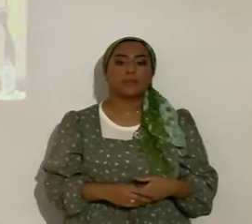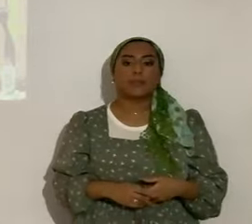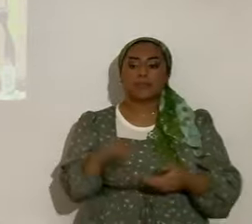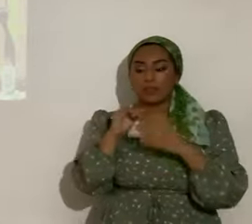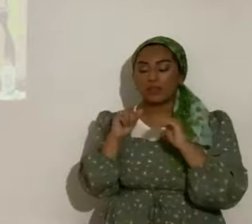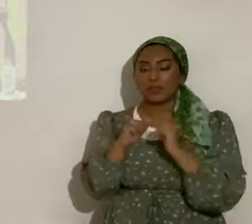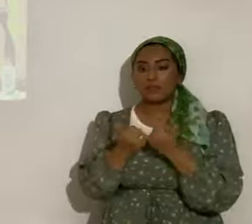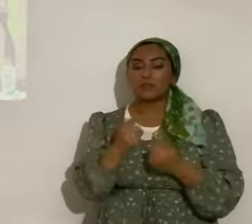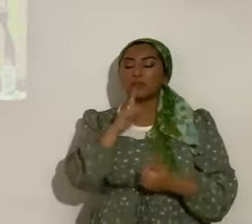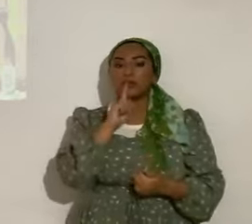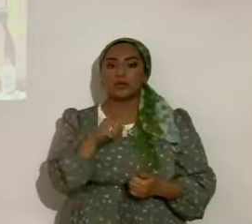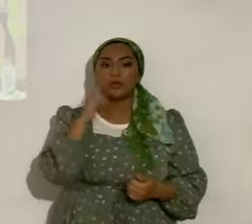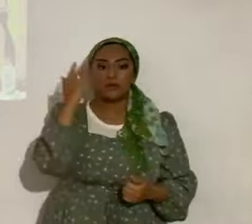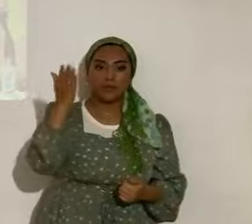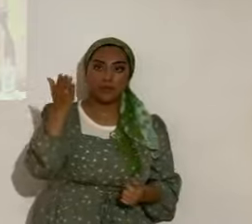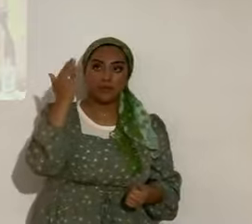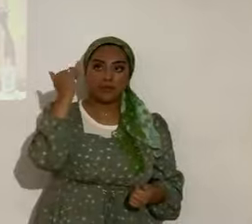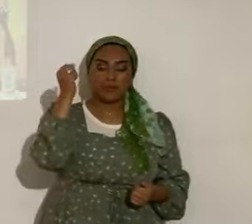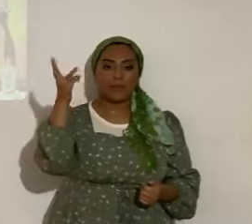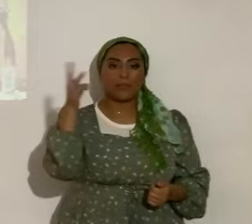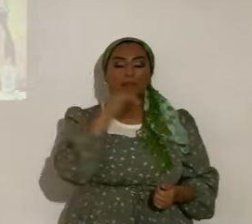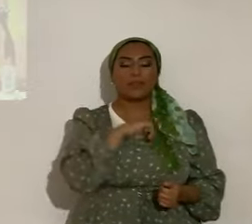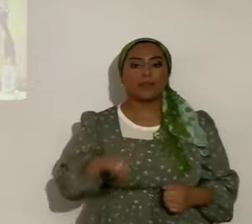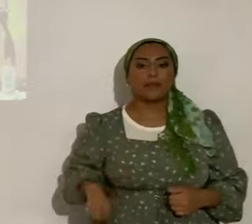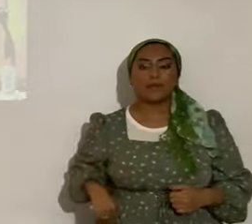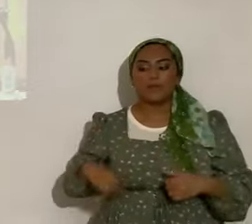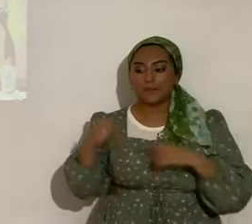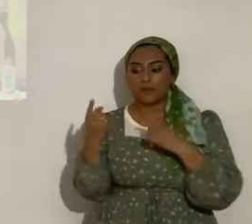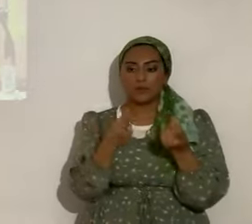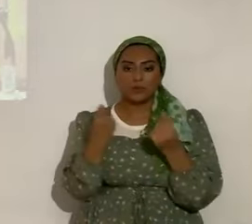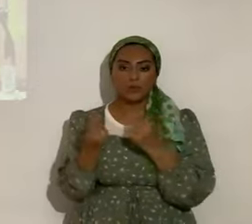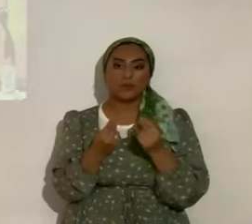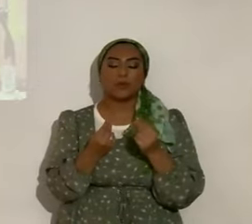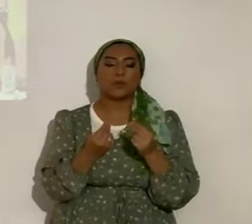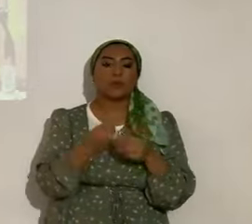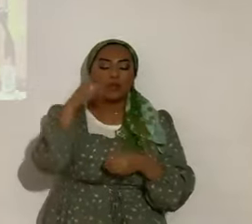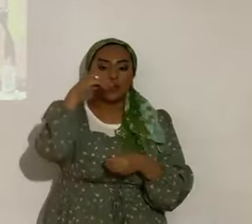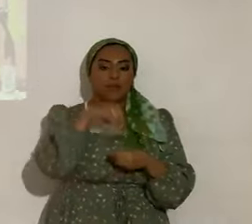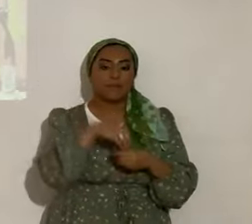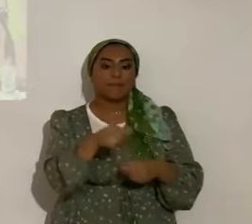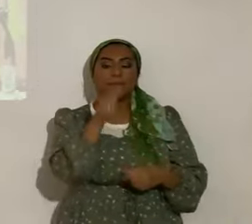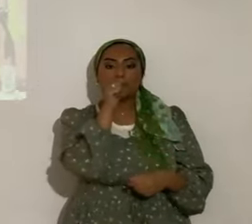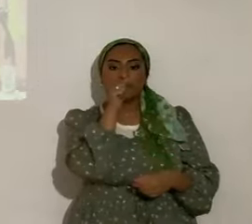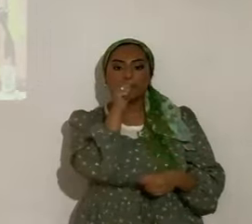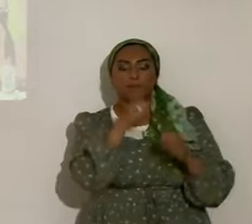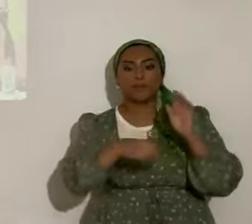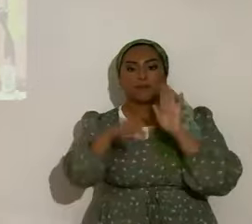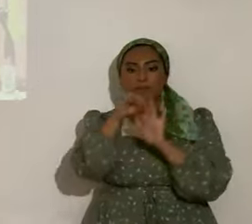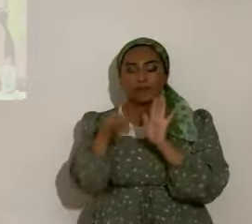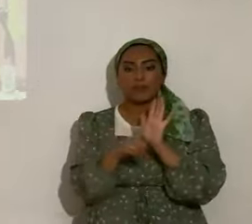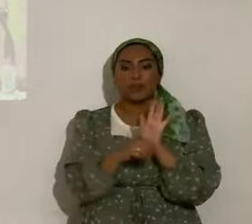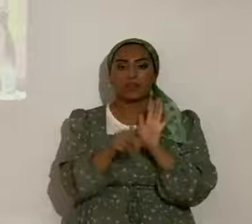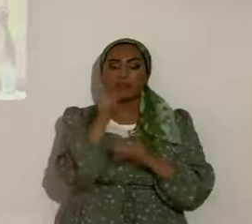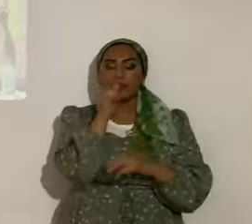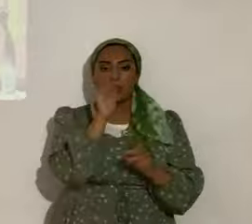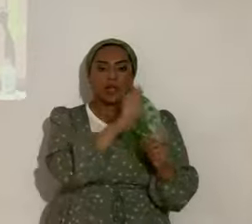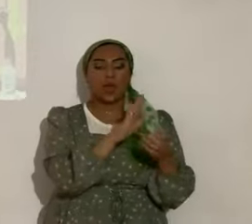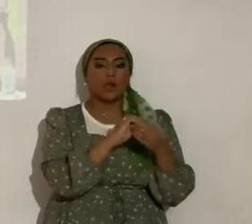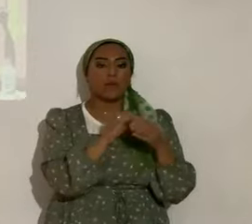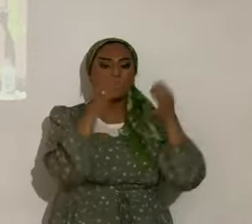así la verdad, quien es Yahshua Mashiach, actuaba en lo íntimo de Moisés, en lo íntimo de su